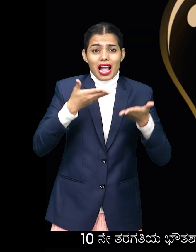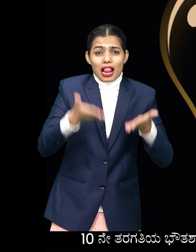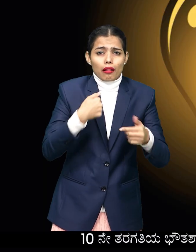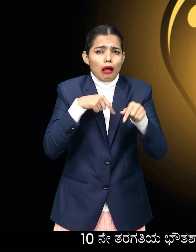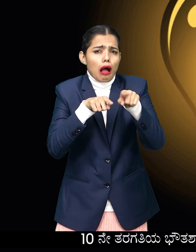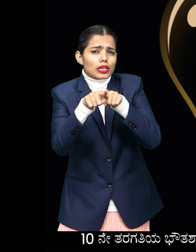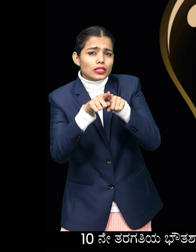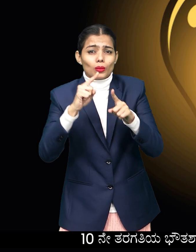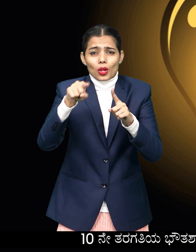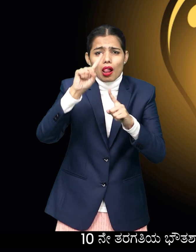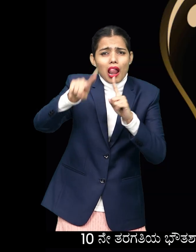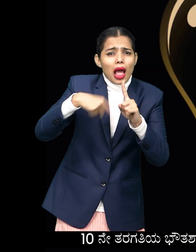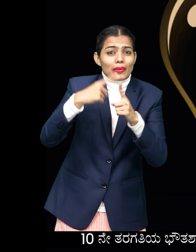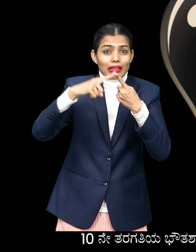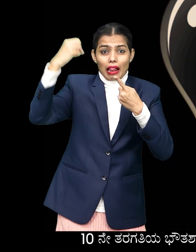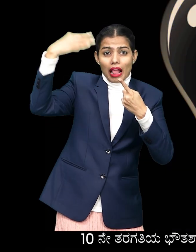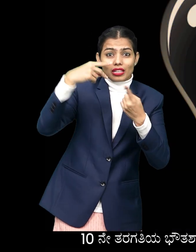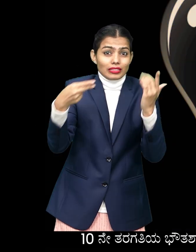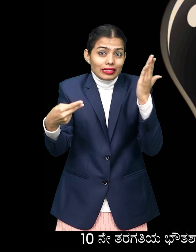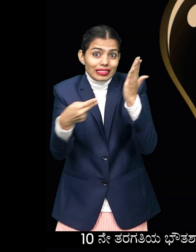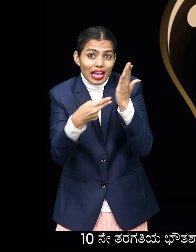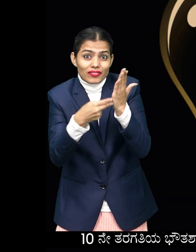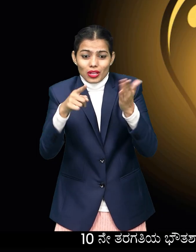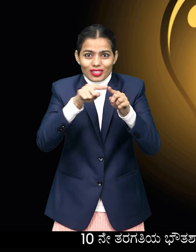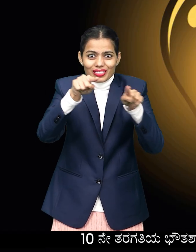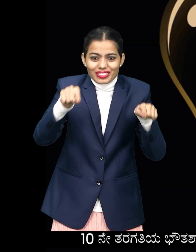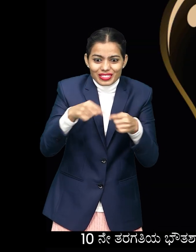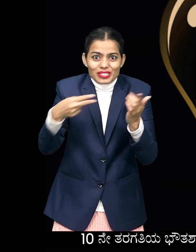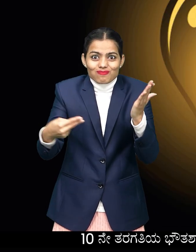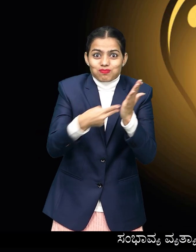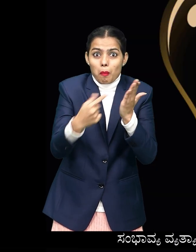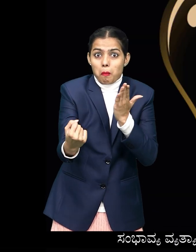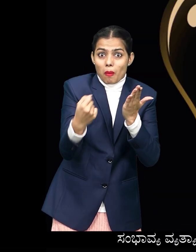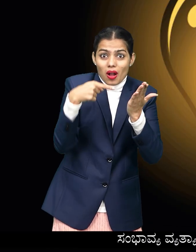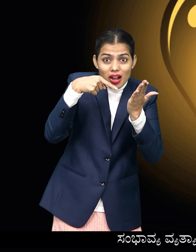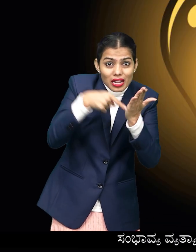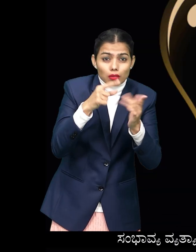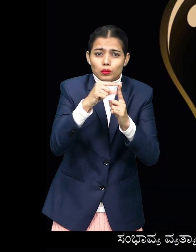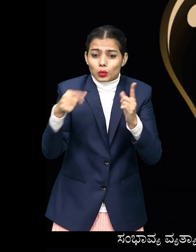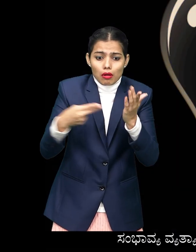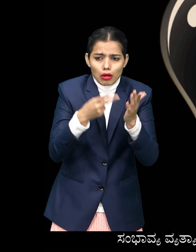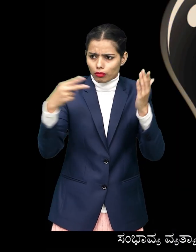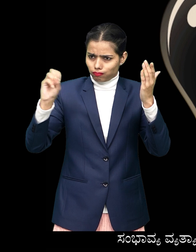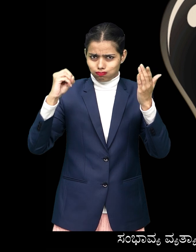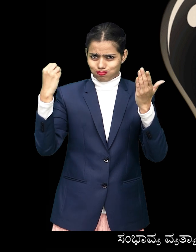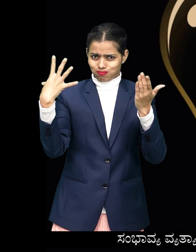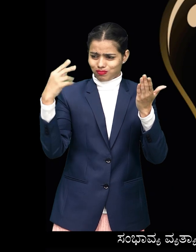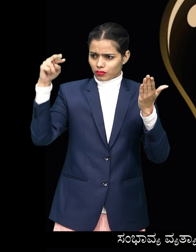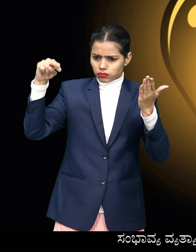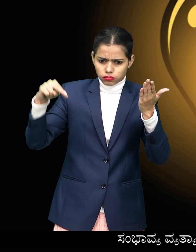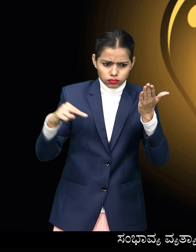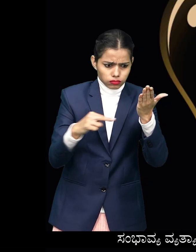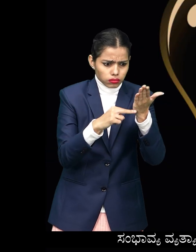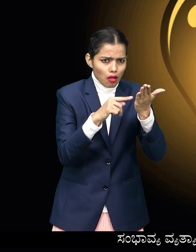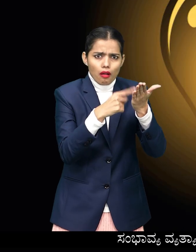10ನೇ ತರಗತಿಯ ಭೌತಶಾಸ್ತ್ರದ ಪಾಠದಿಂದ ವಿದ್ಯುದಾವೇಶ, ಕರೆಂಟ್ ಮತ್ತು ಸಂಭಾವ್ಯ ವ್ಯತ್ಯಾಸದ ಬಗ್ಗೆ ವಿವರಿಸಲು